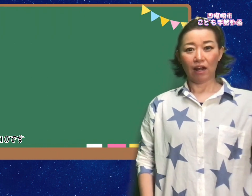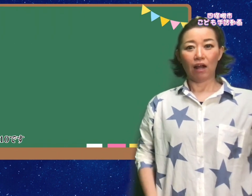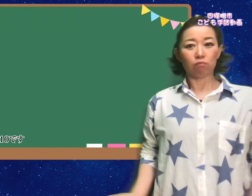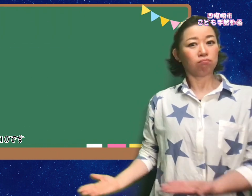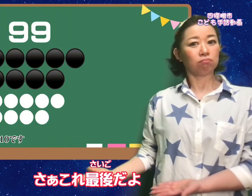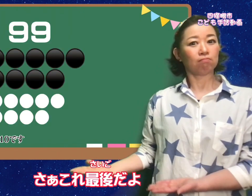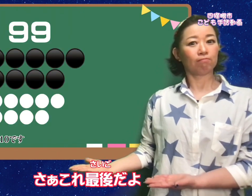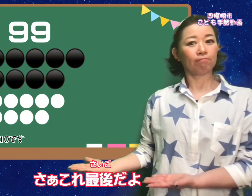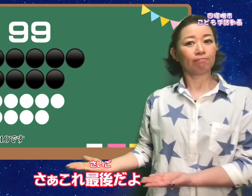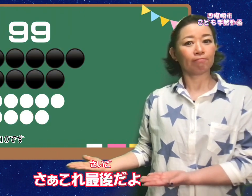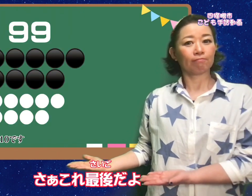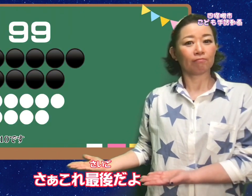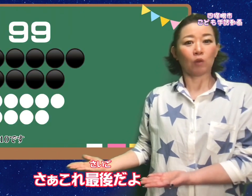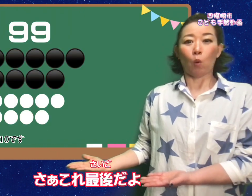さあ、これ最後だよ。